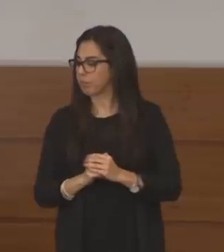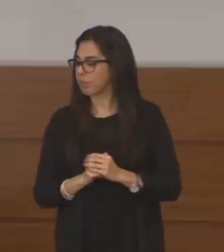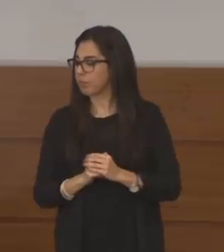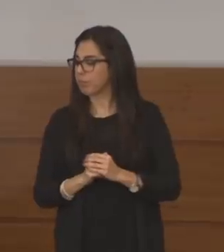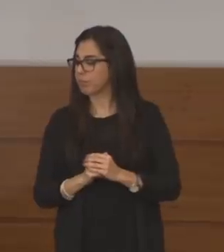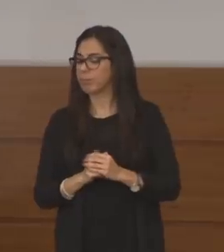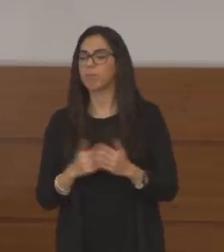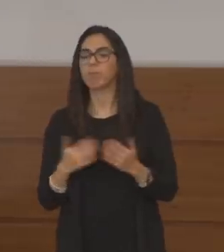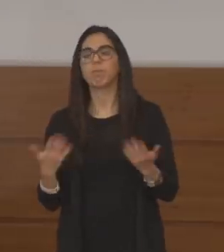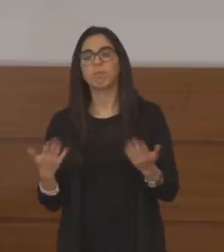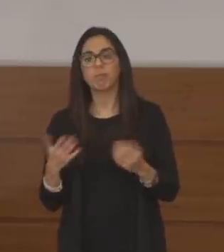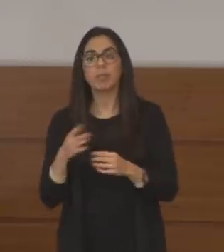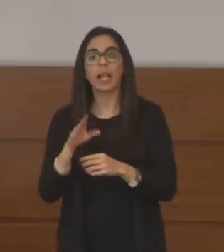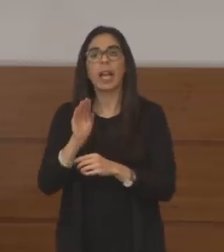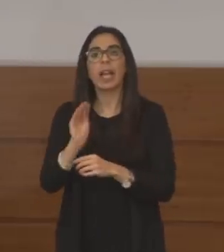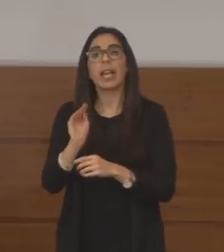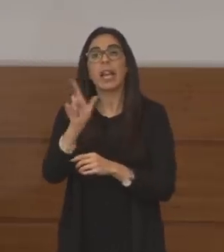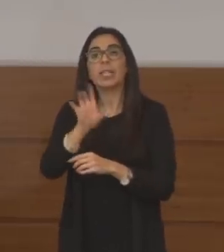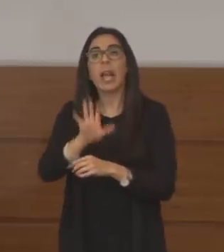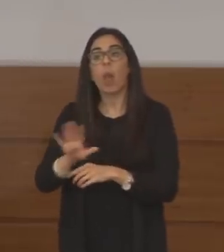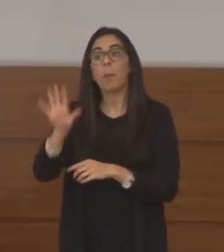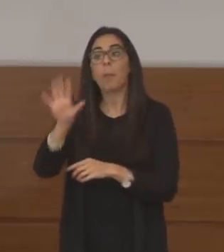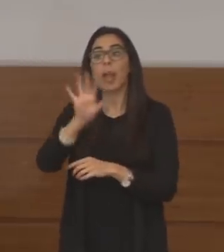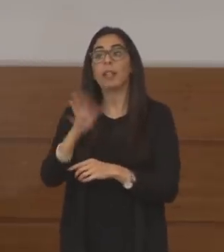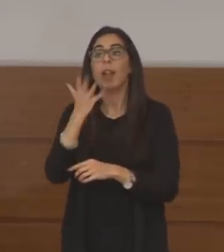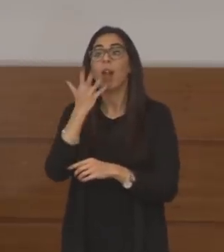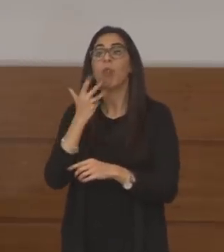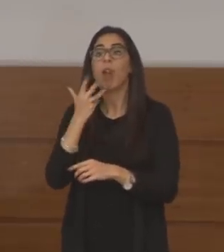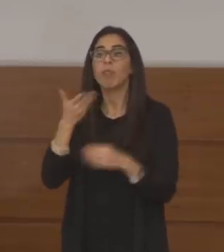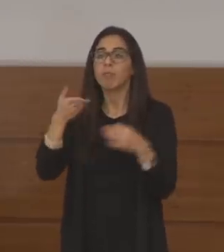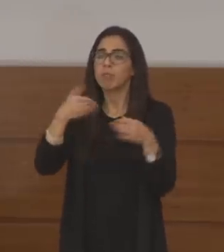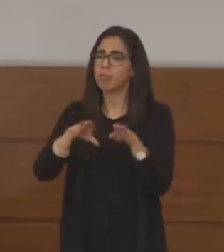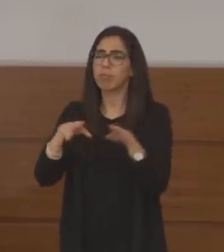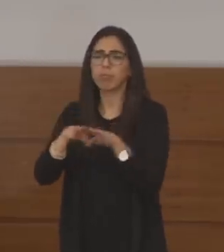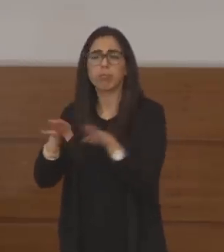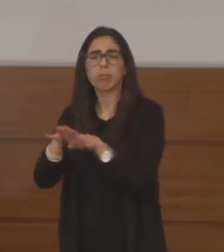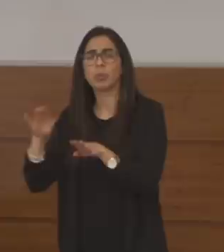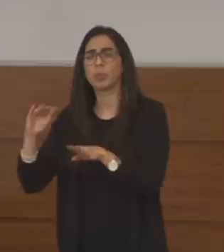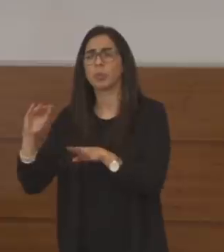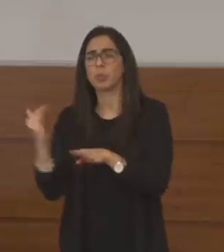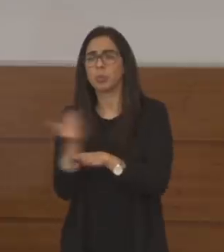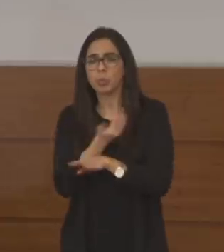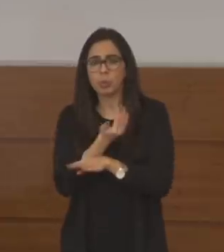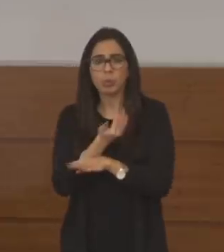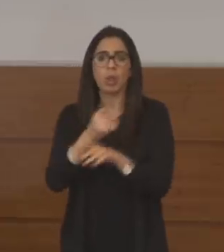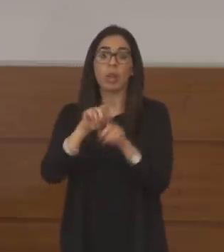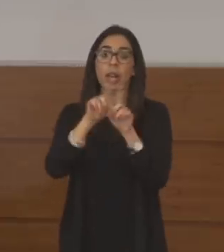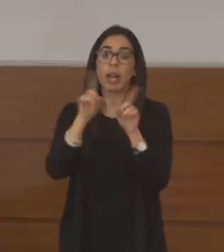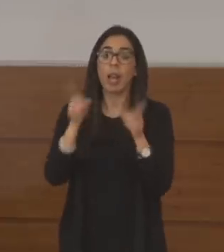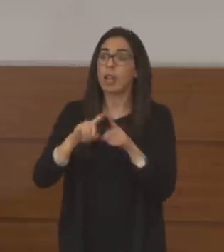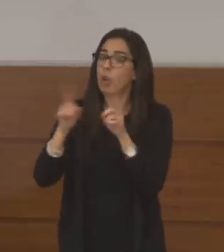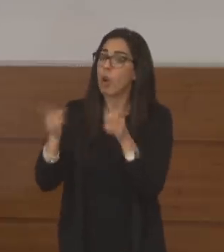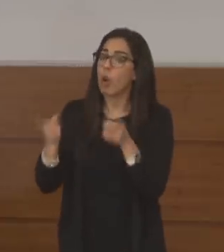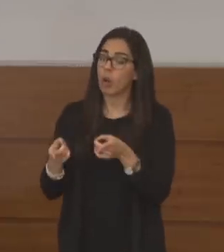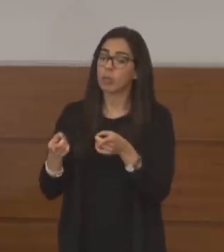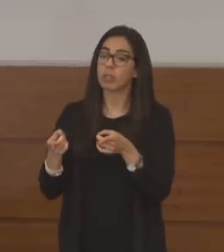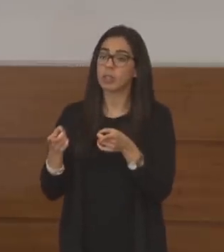sulle richieste della lombardia di chiudere negozi e anche